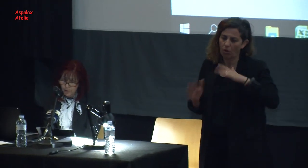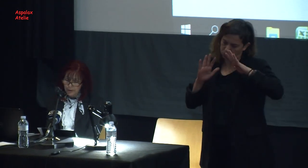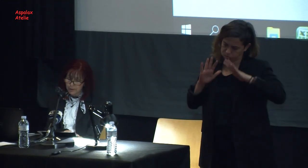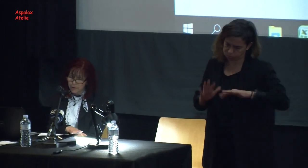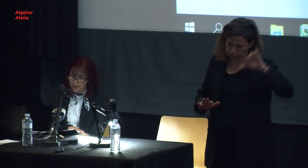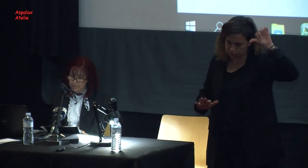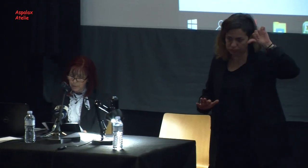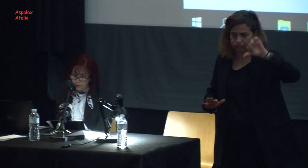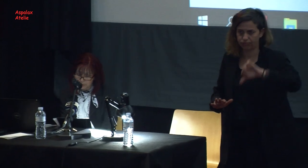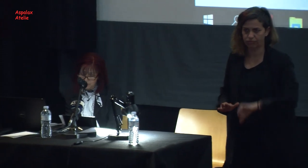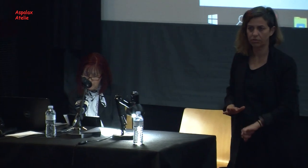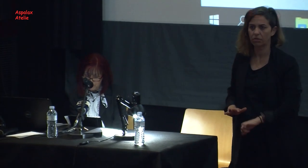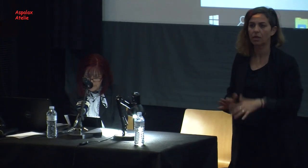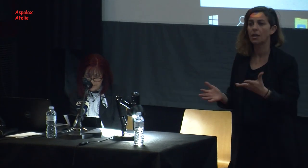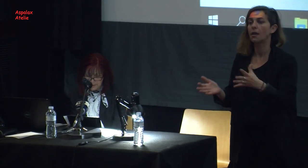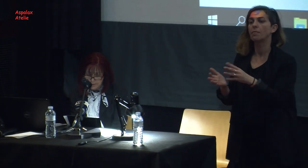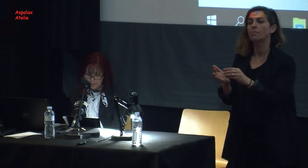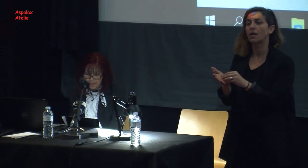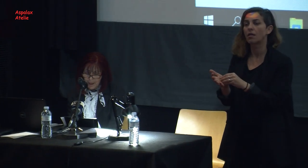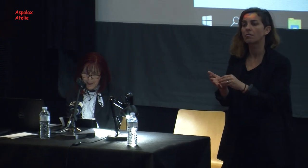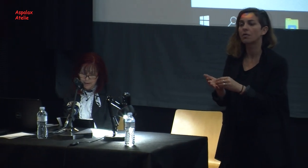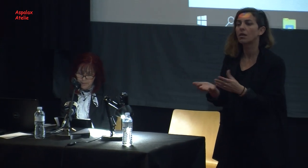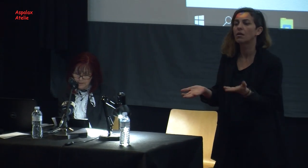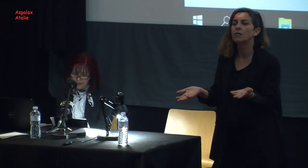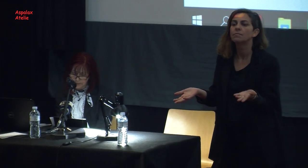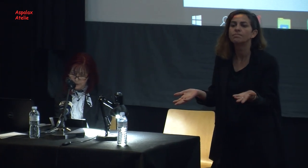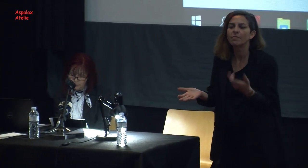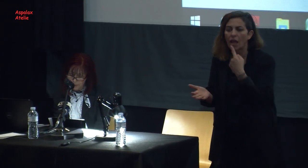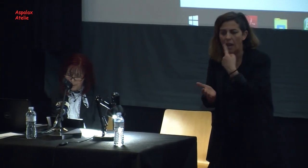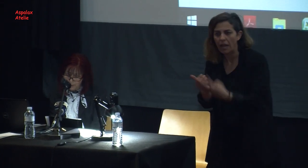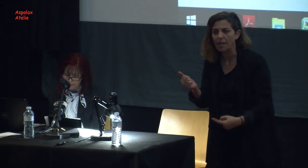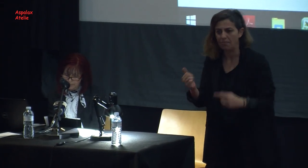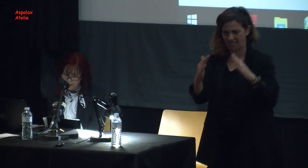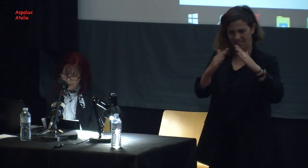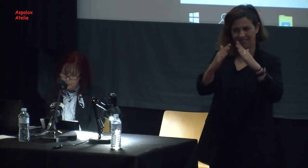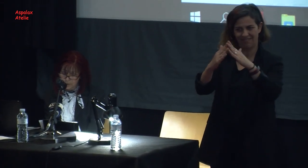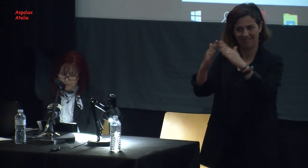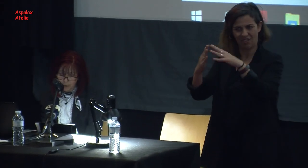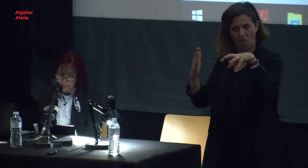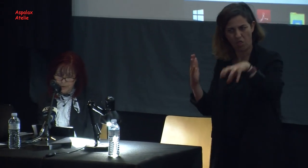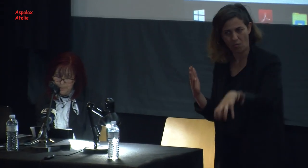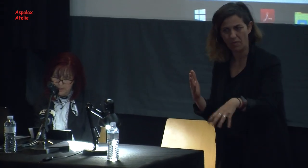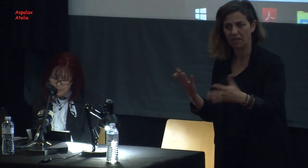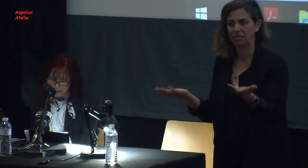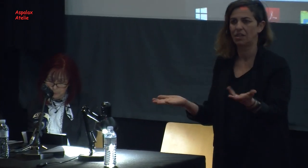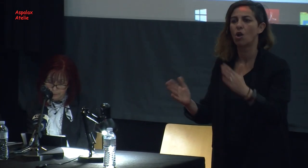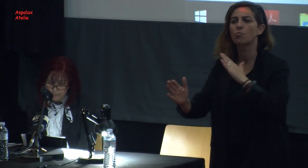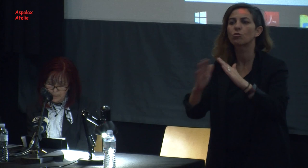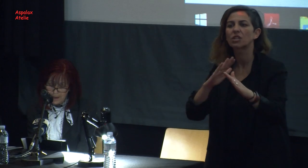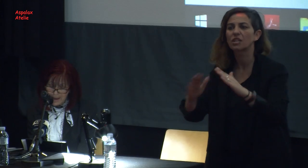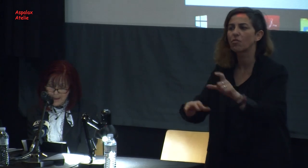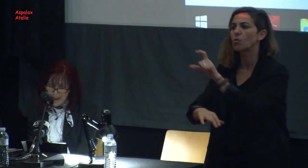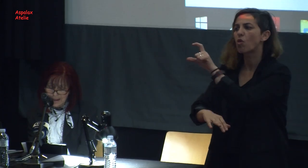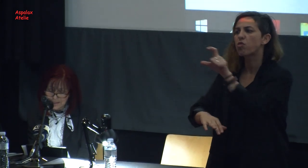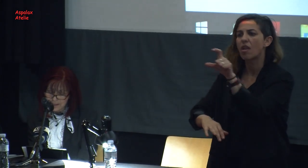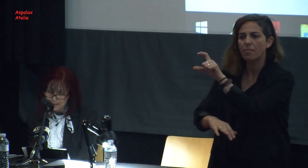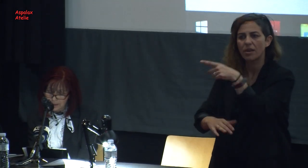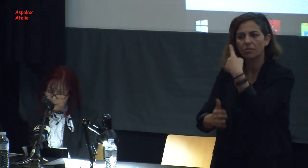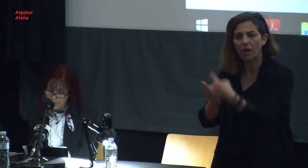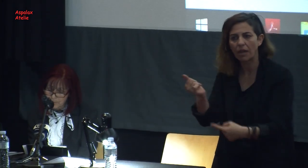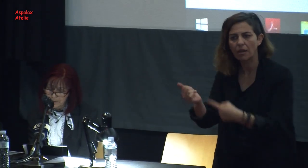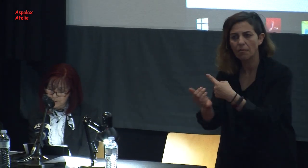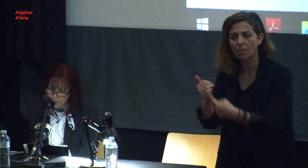μη ολοκλήρωση και εφαρμογή τομεοποίησης, έλλειψη στεγαστικών δομών, προστατευόμενων διαμερισμάτων, η